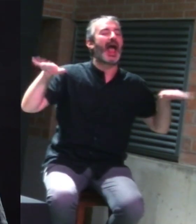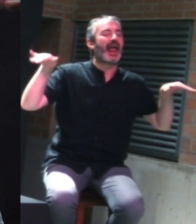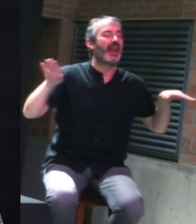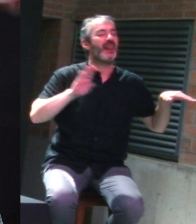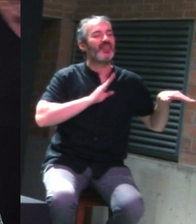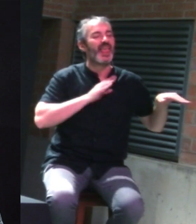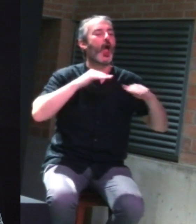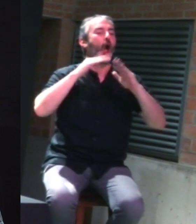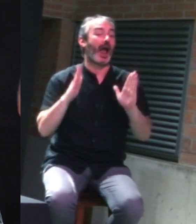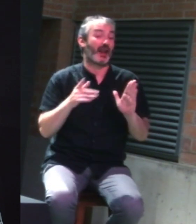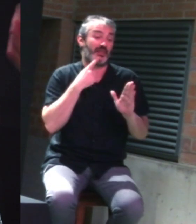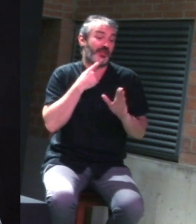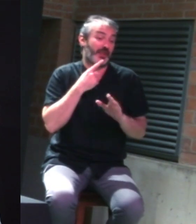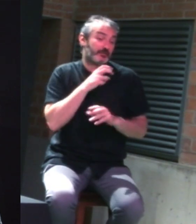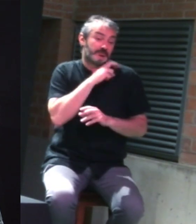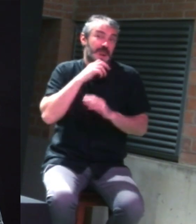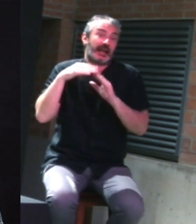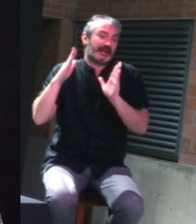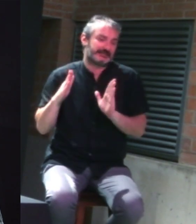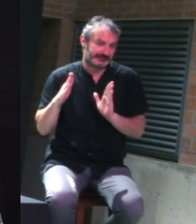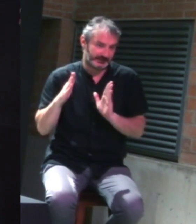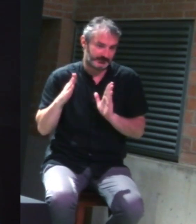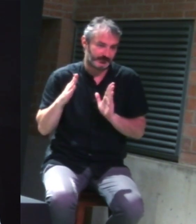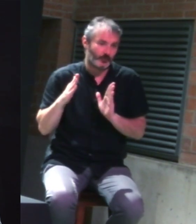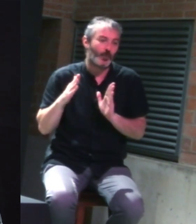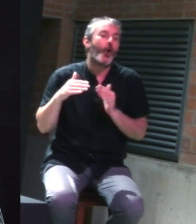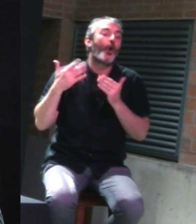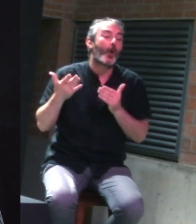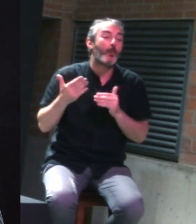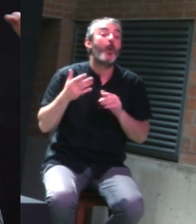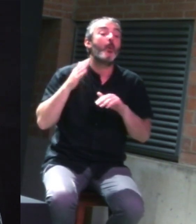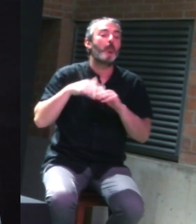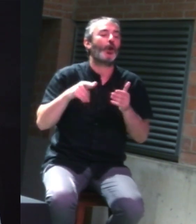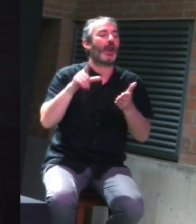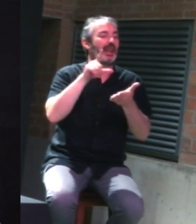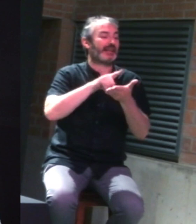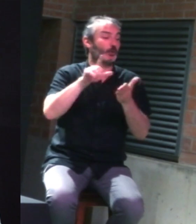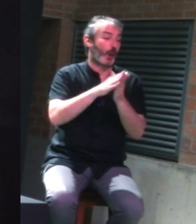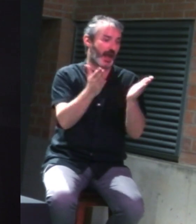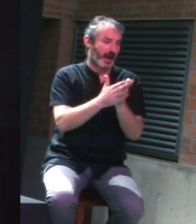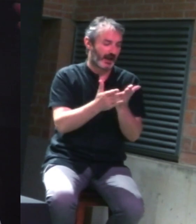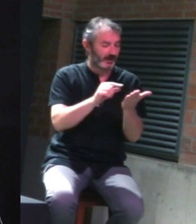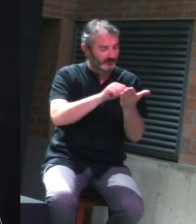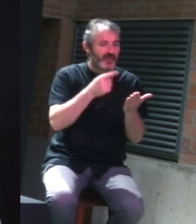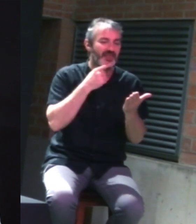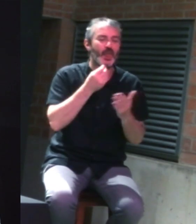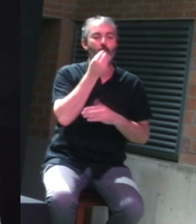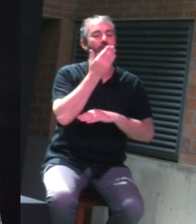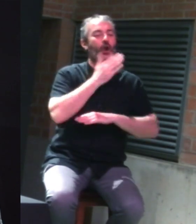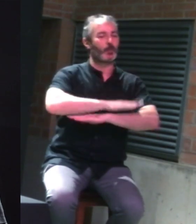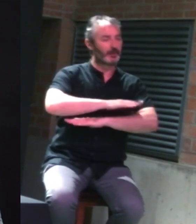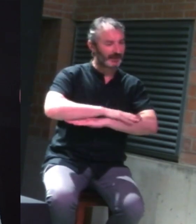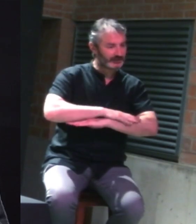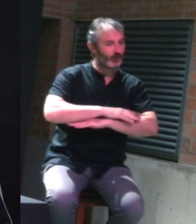referencia a la burguesía, clases medias, etcétera, a través de la literatura de buen comportamiento y urbanidad,